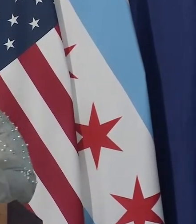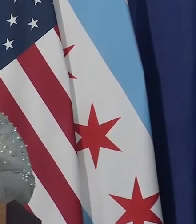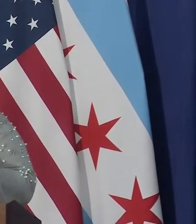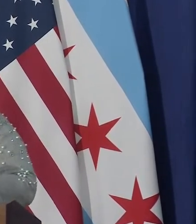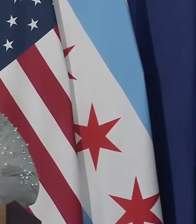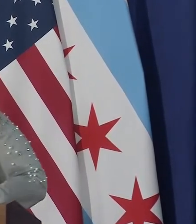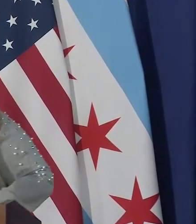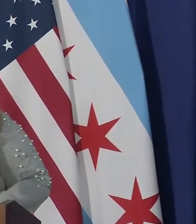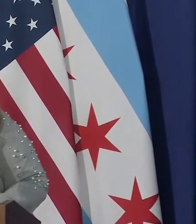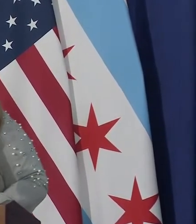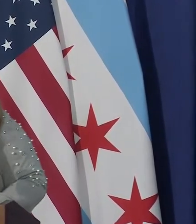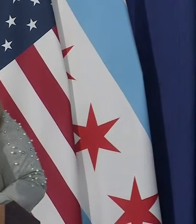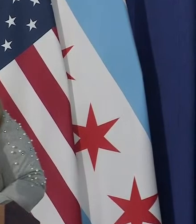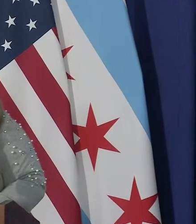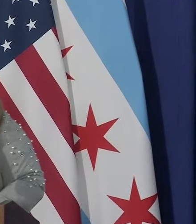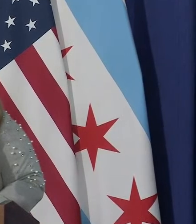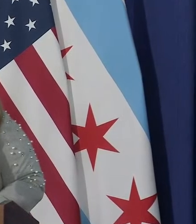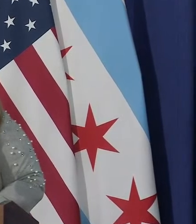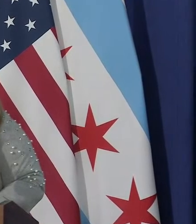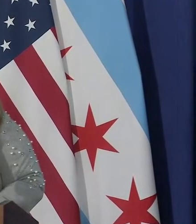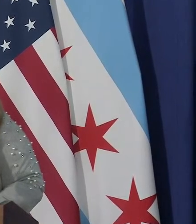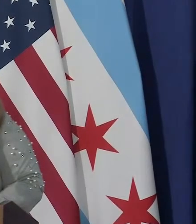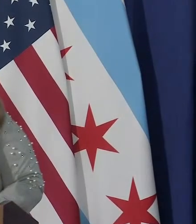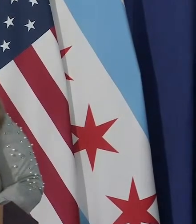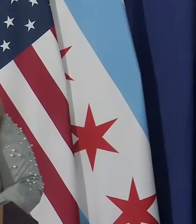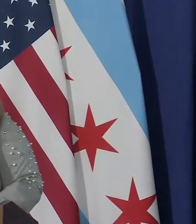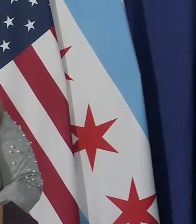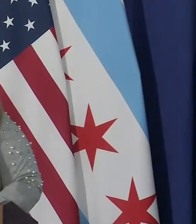para el COVID-19. El ZOC